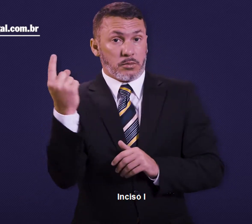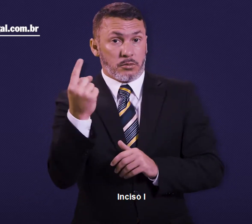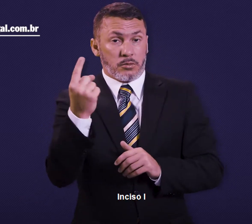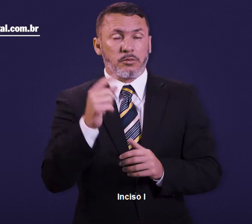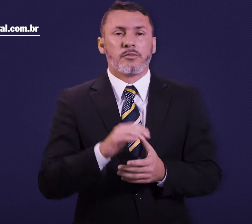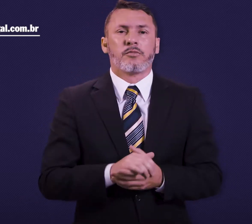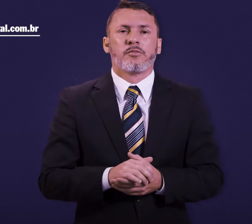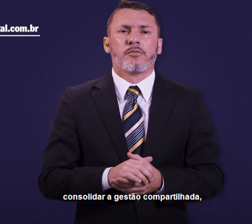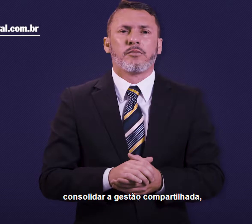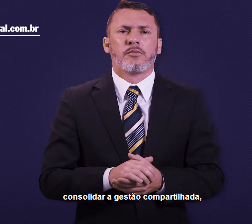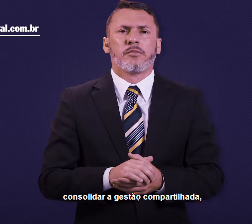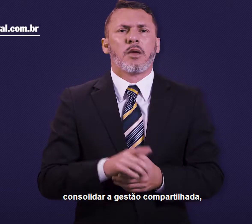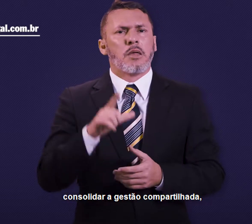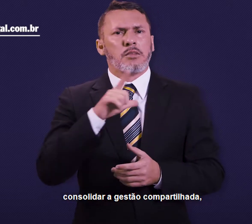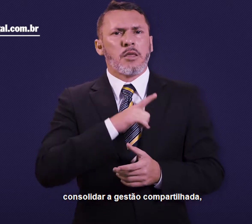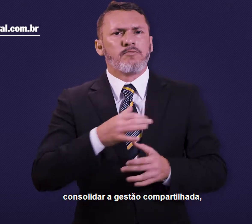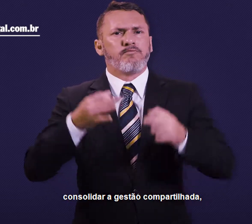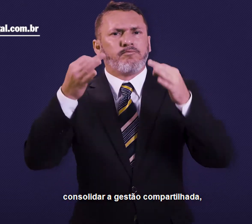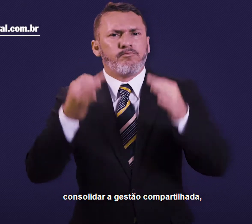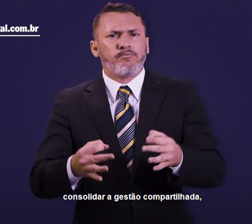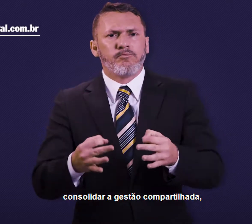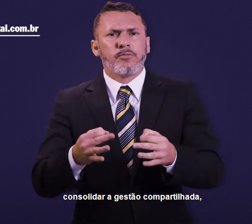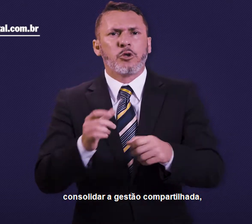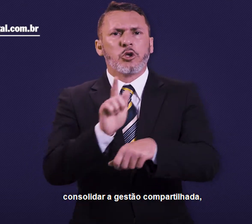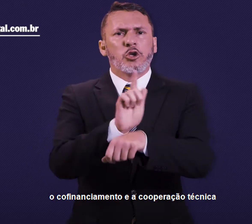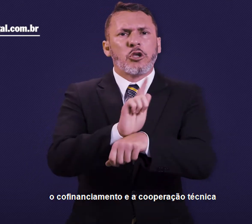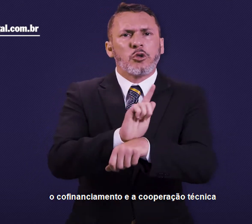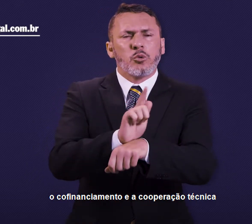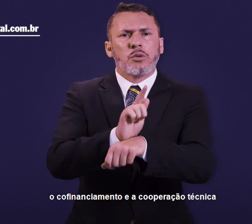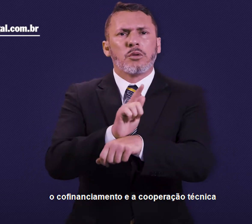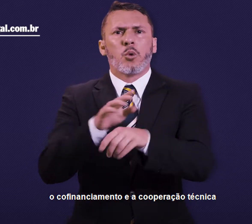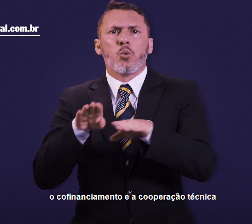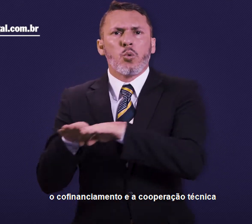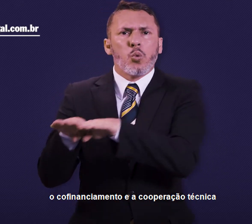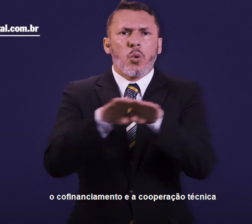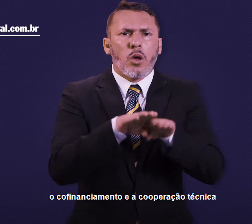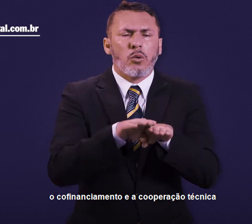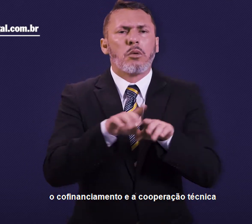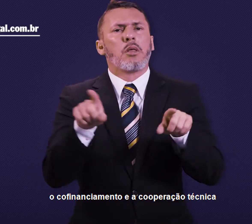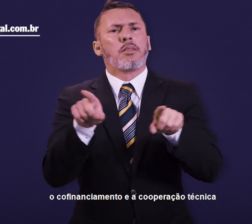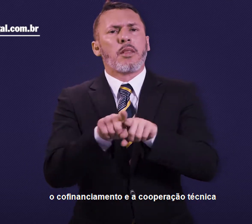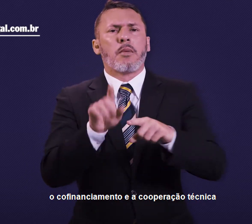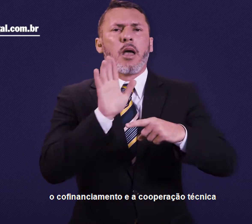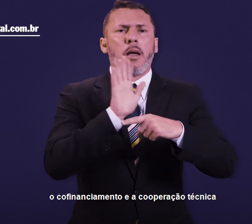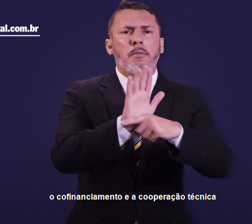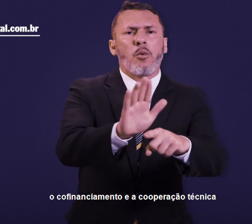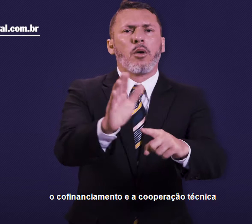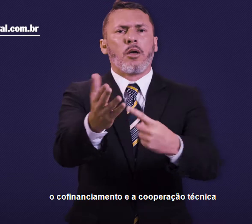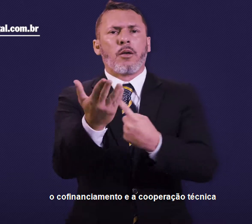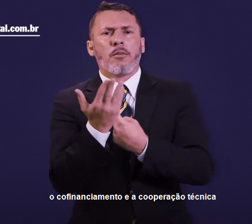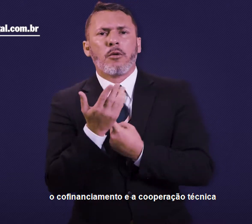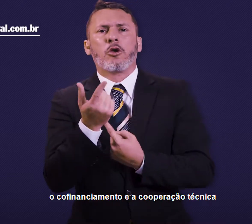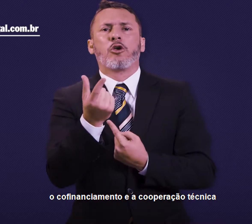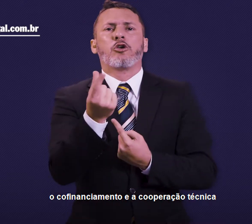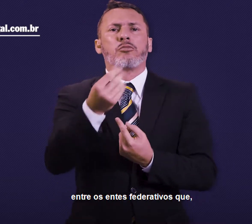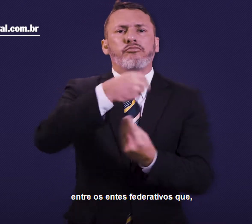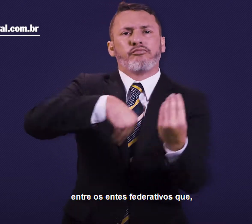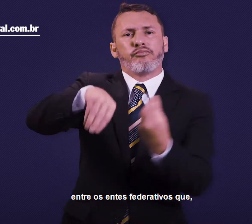1. Consolidar a gestão compartilhada, o cofinanciamento e a cooperação técnica entre os